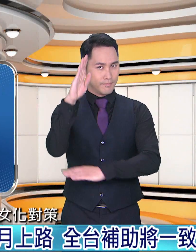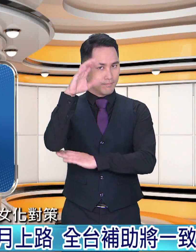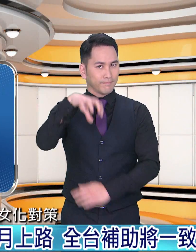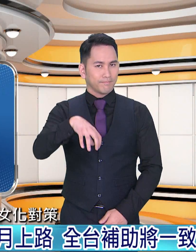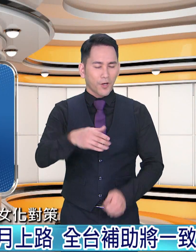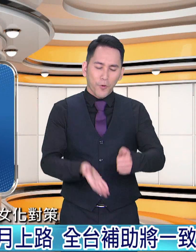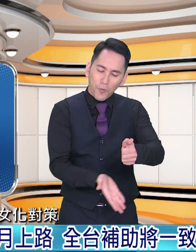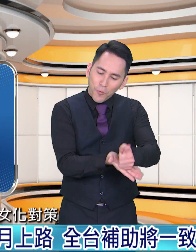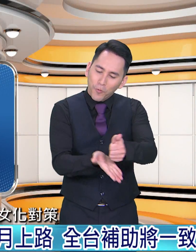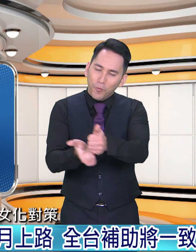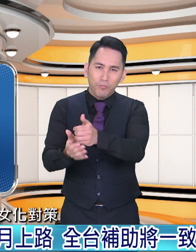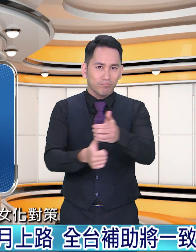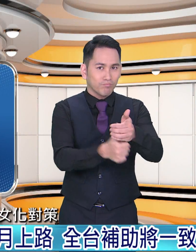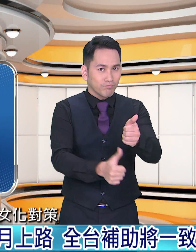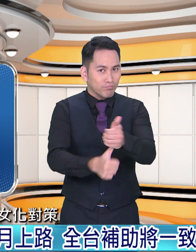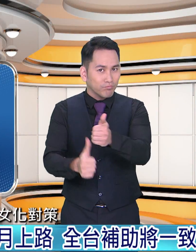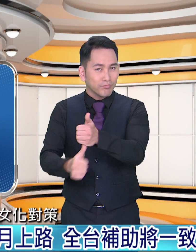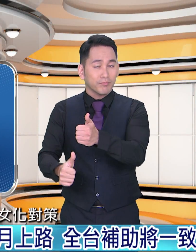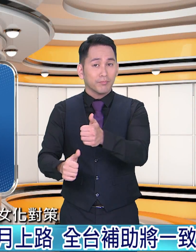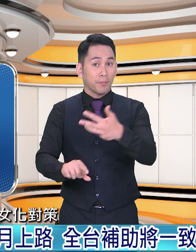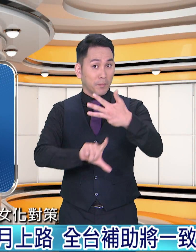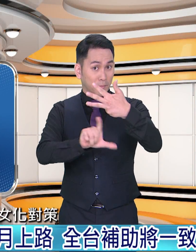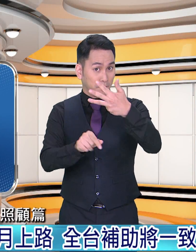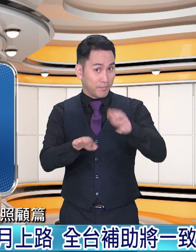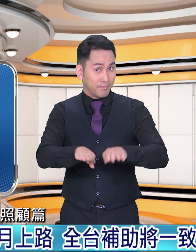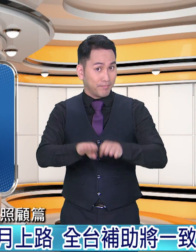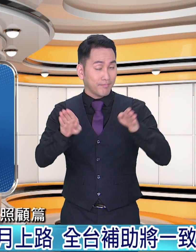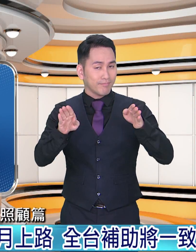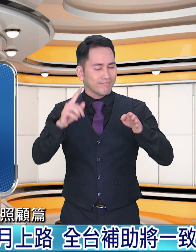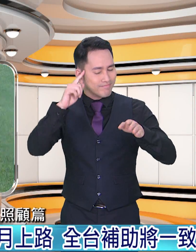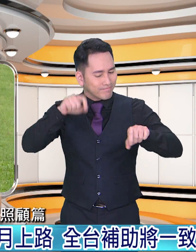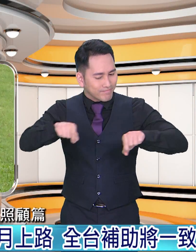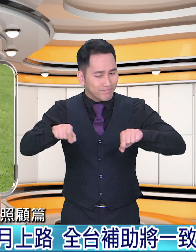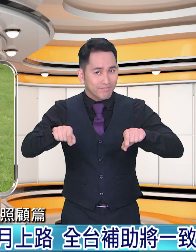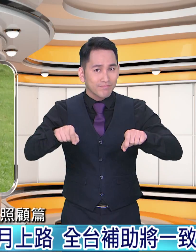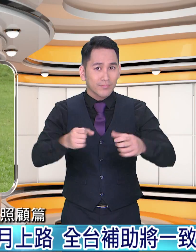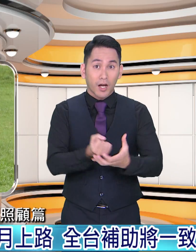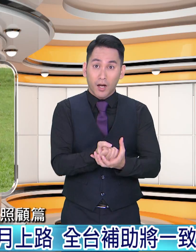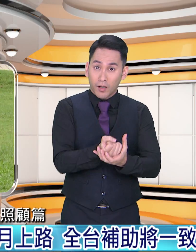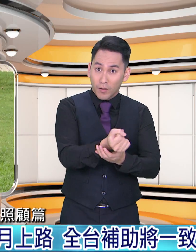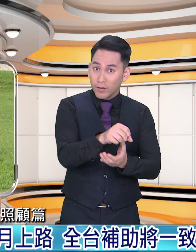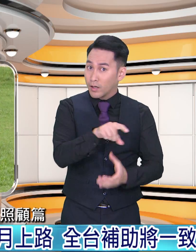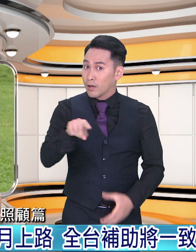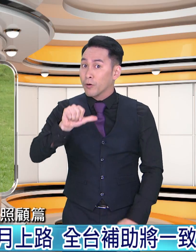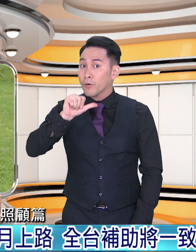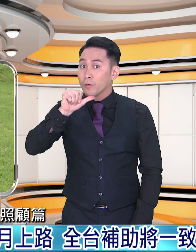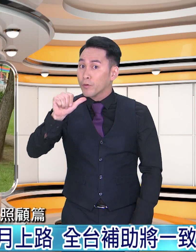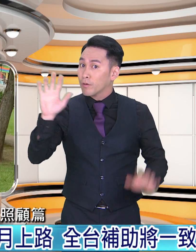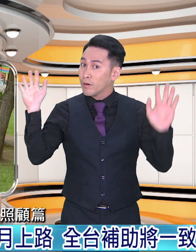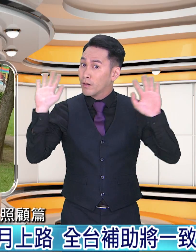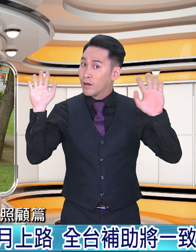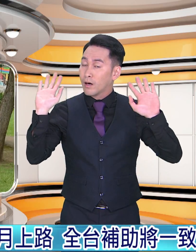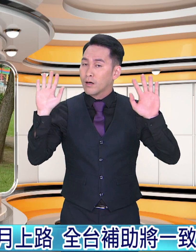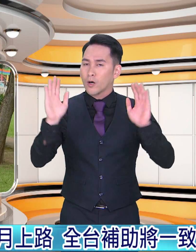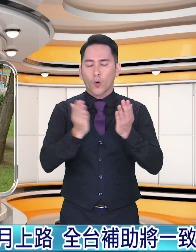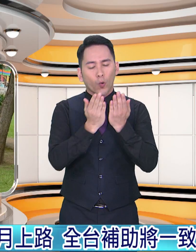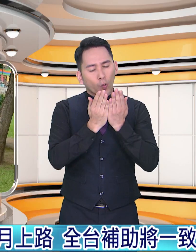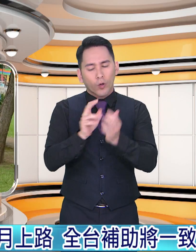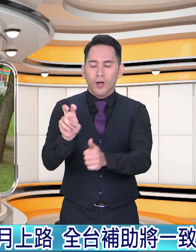行政院推出的小子女化对策，零到五岁幼儿教育及照顾篇，八月即将上